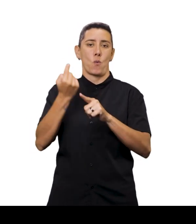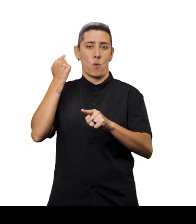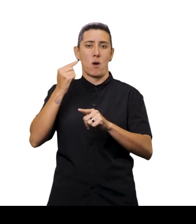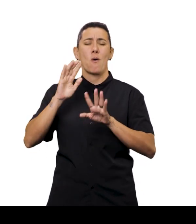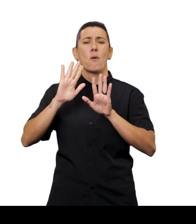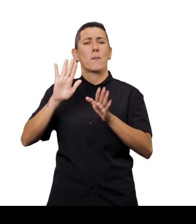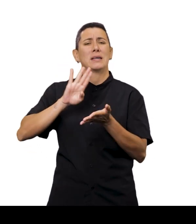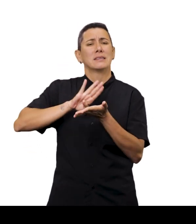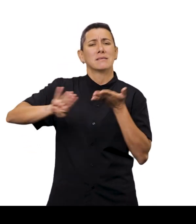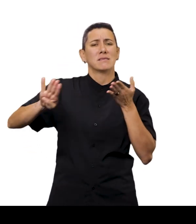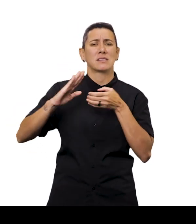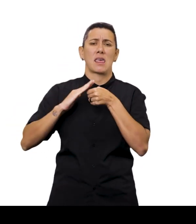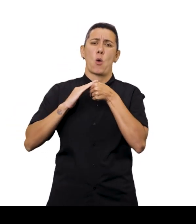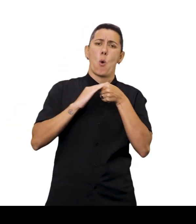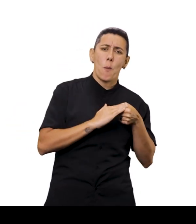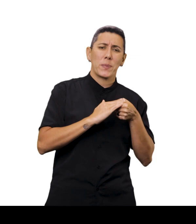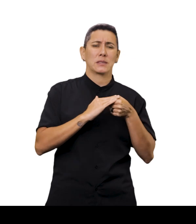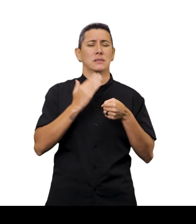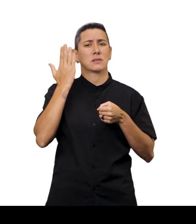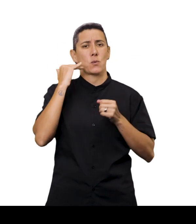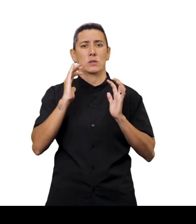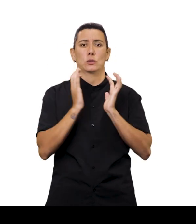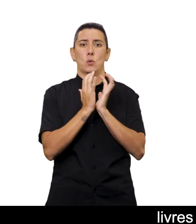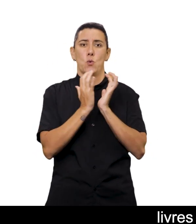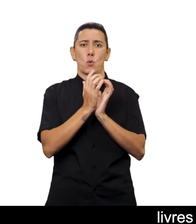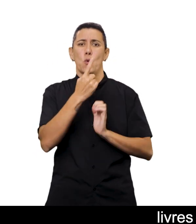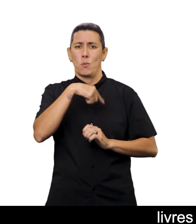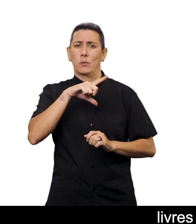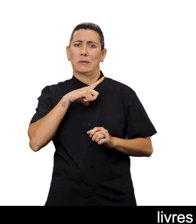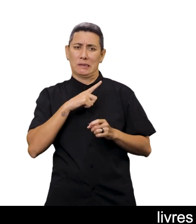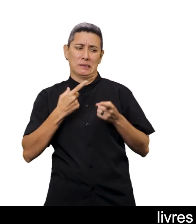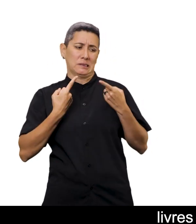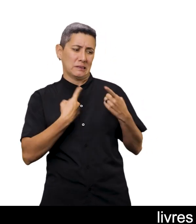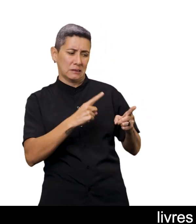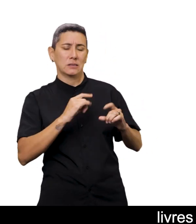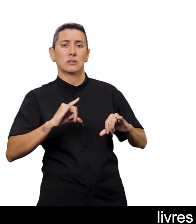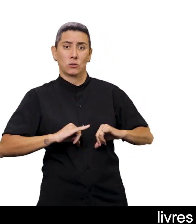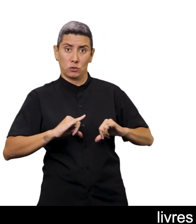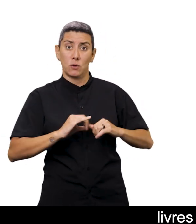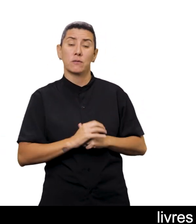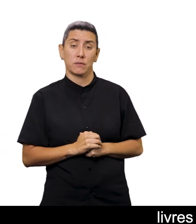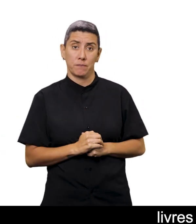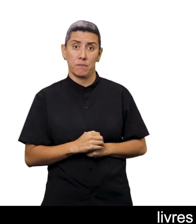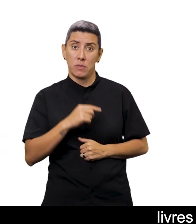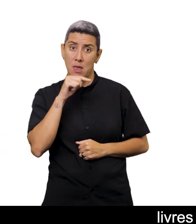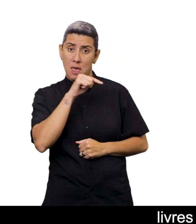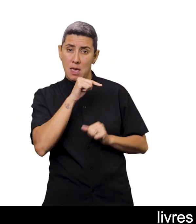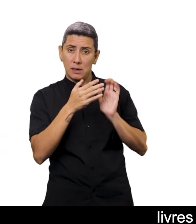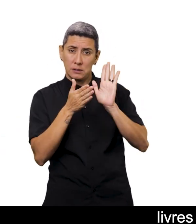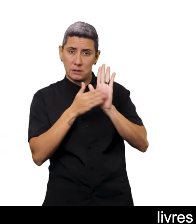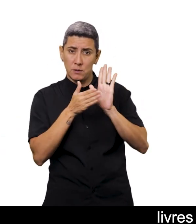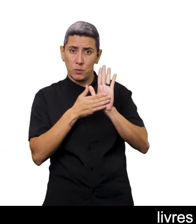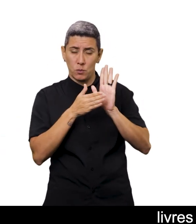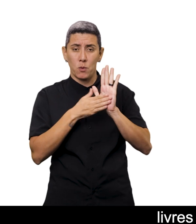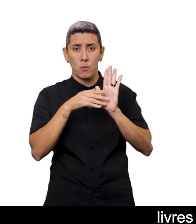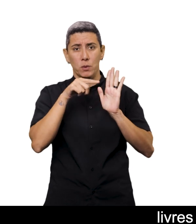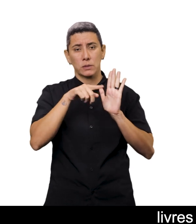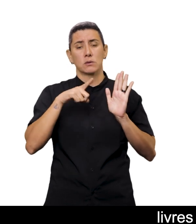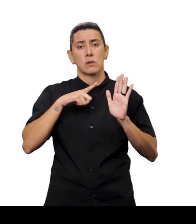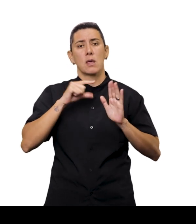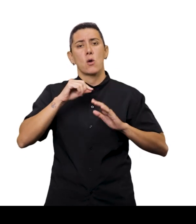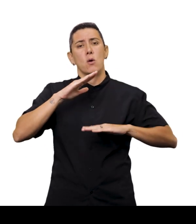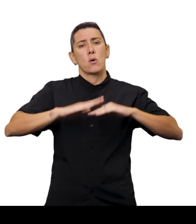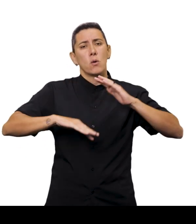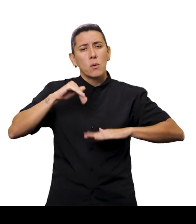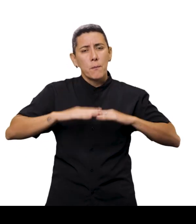forma comunitária, plena e autêntica, livres das opressões enfrentadas por grupos